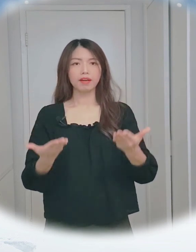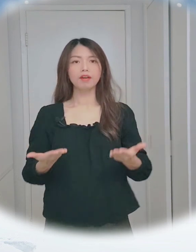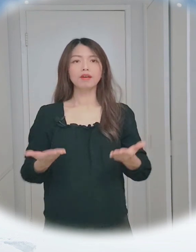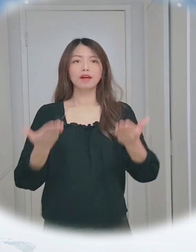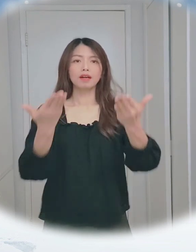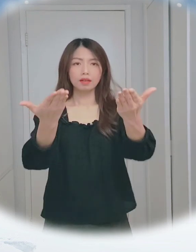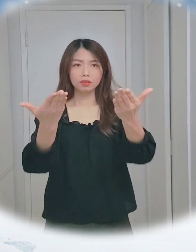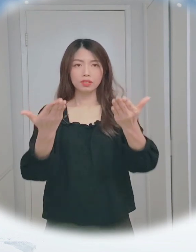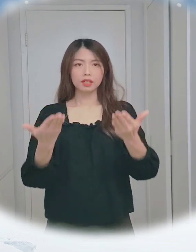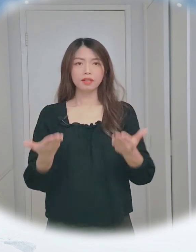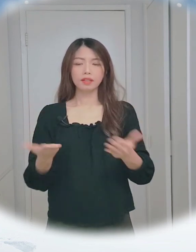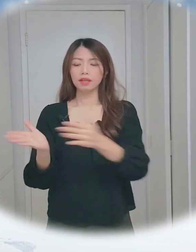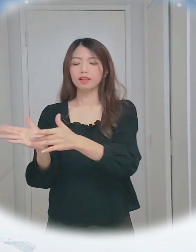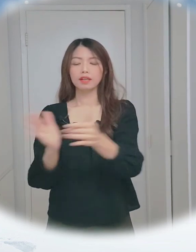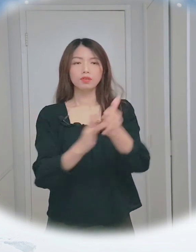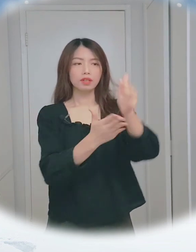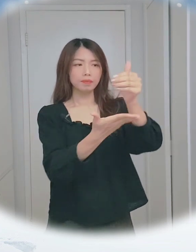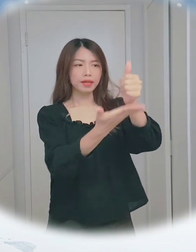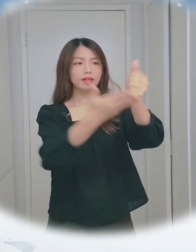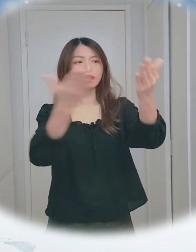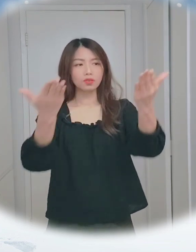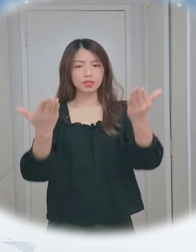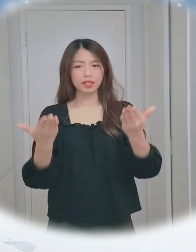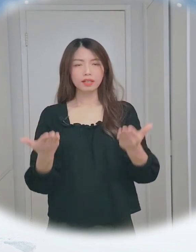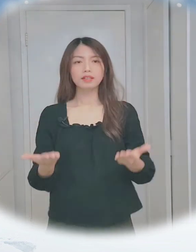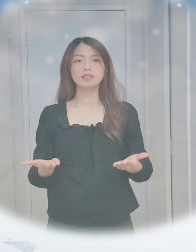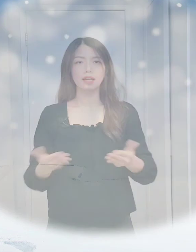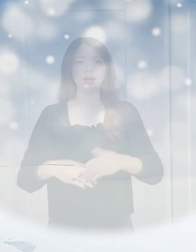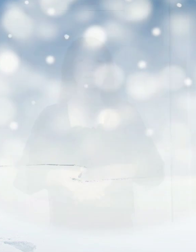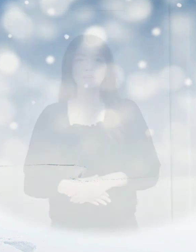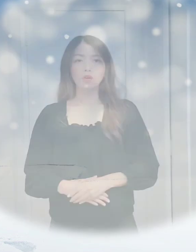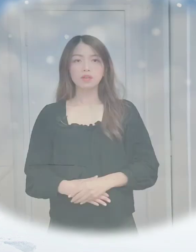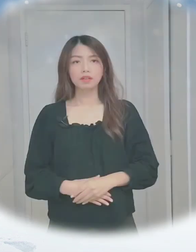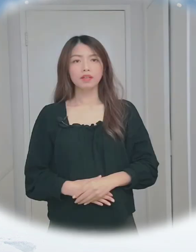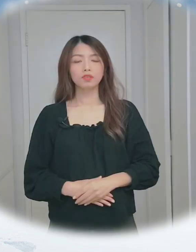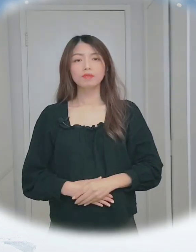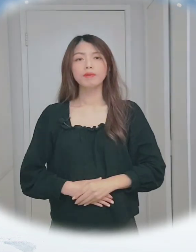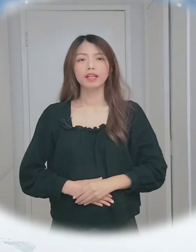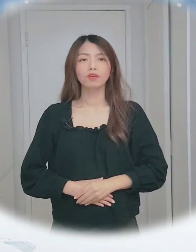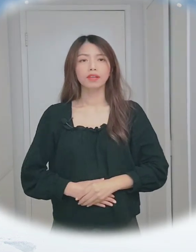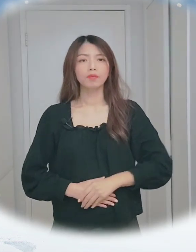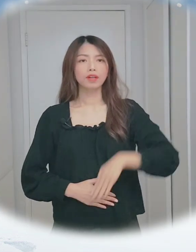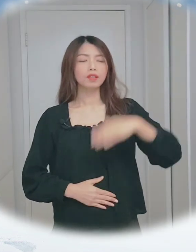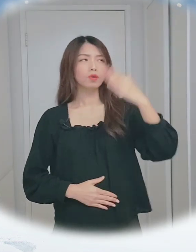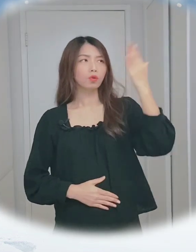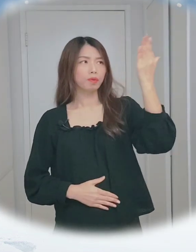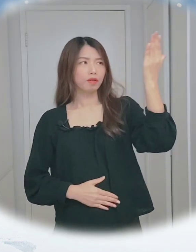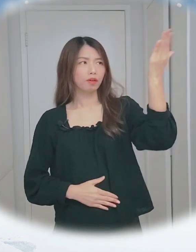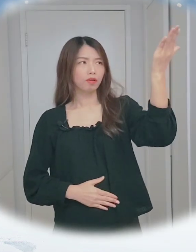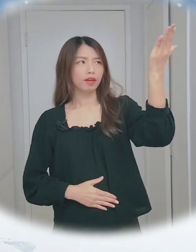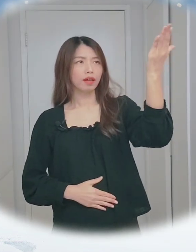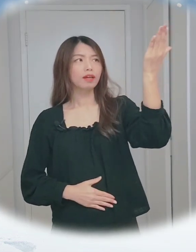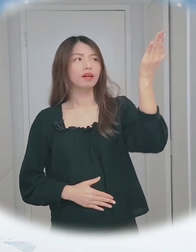말씀하셨어요. 주신 예수님이 주신 그 사랑 여기서 그는 주님을 말하는 거기 때문에 손을